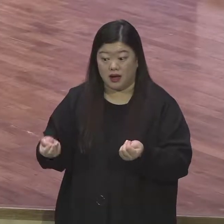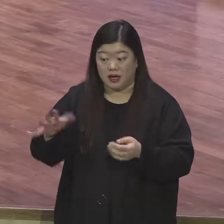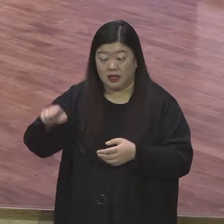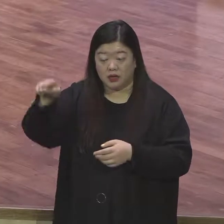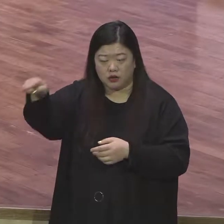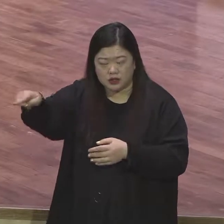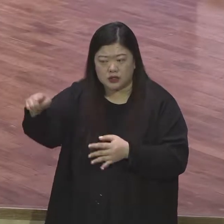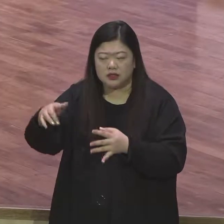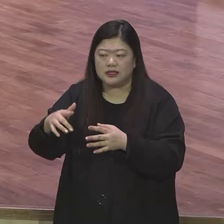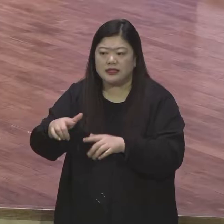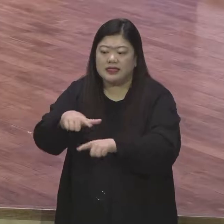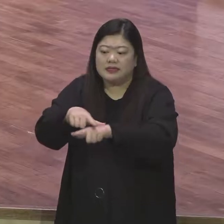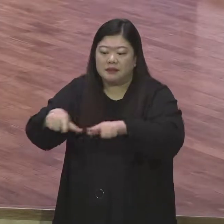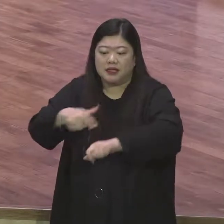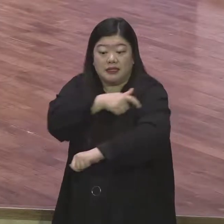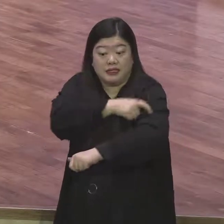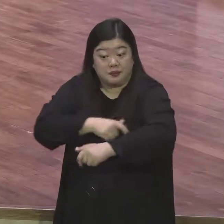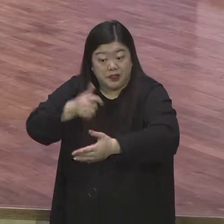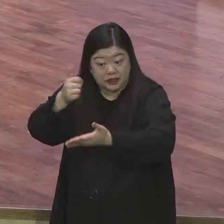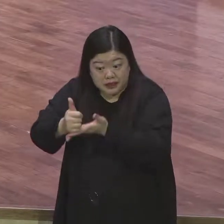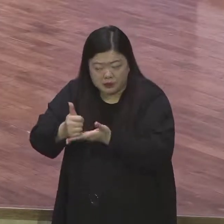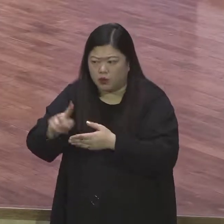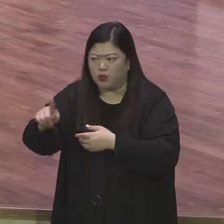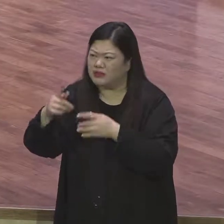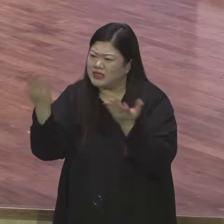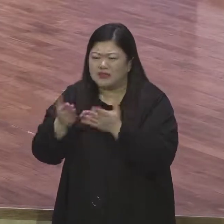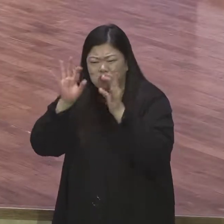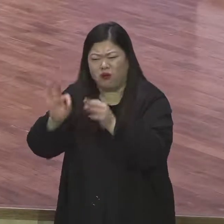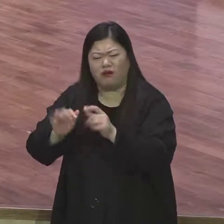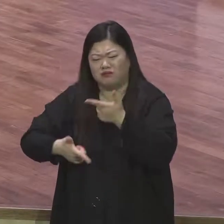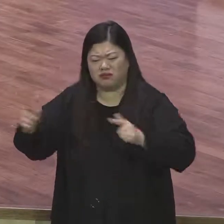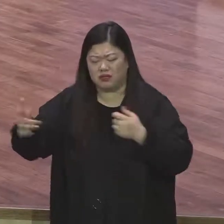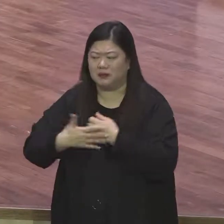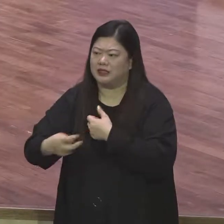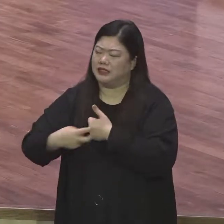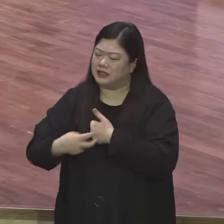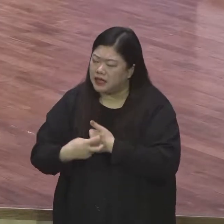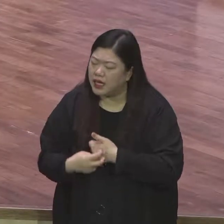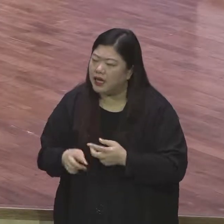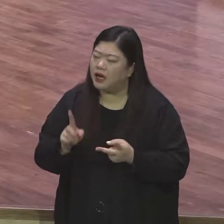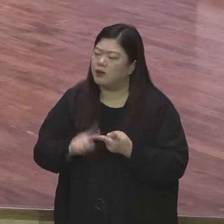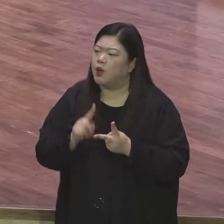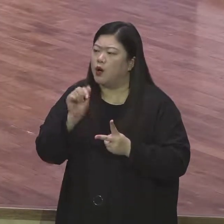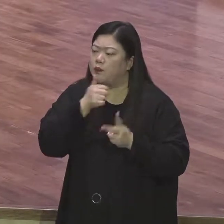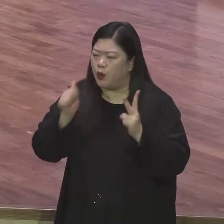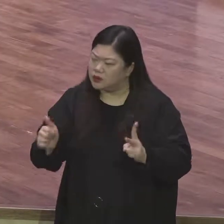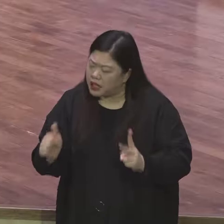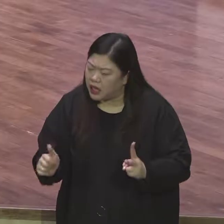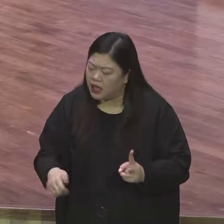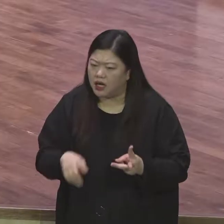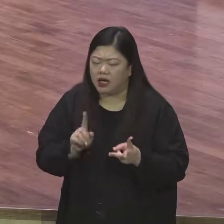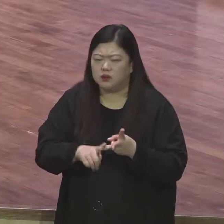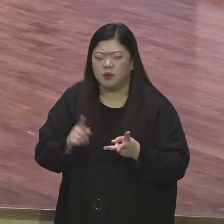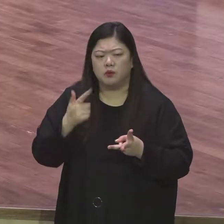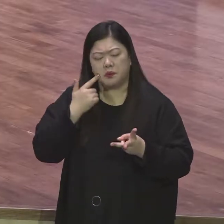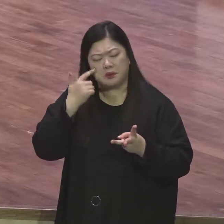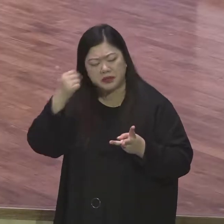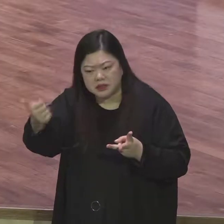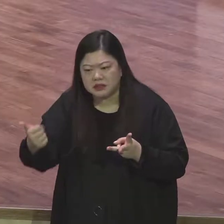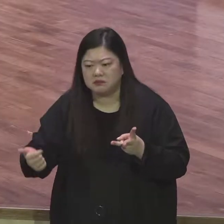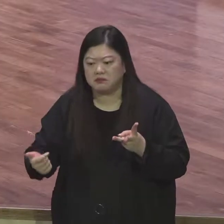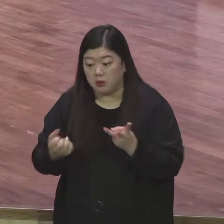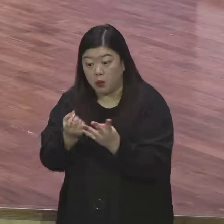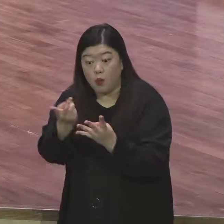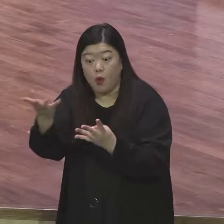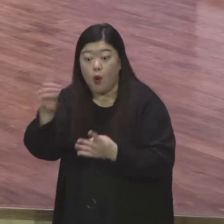평신도 사역을 뭐 의사도 있고 거기 보면 내노라는 사람들이 다 와서 훈련받아요. 신학을 배워서 제대로